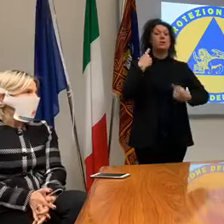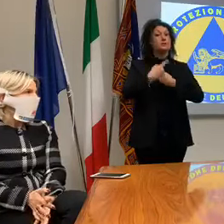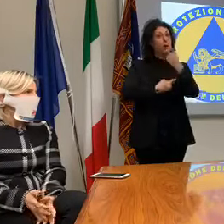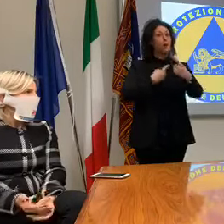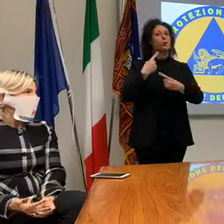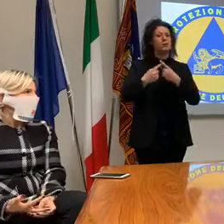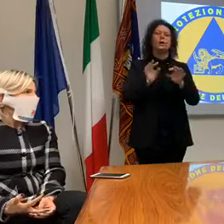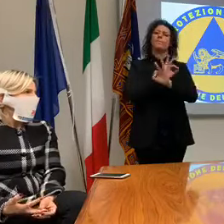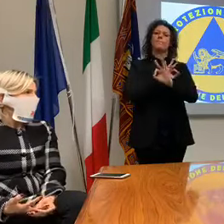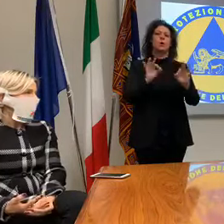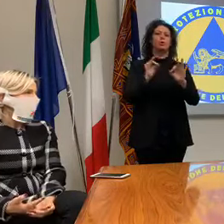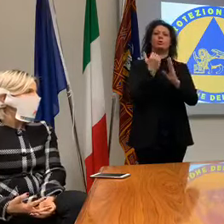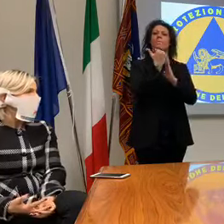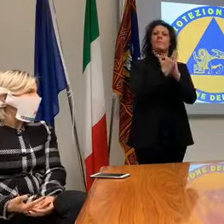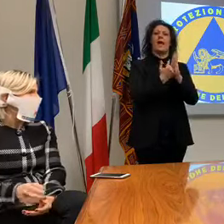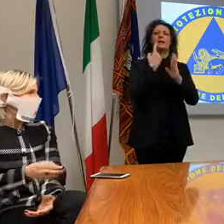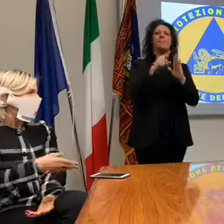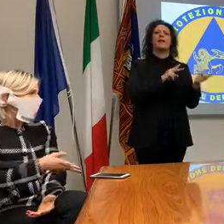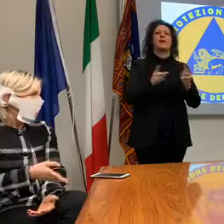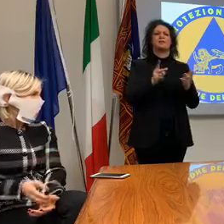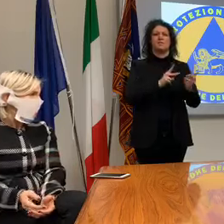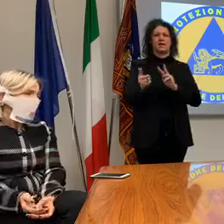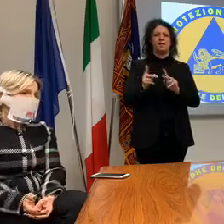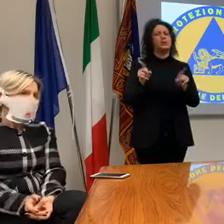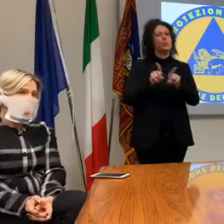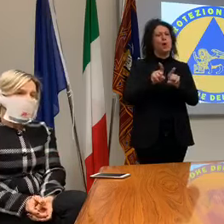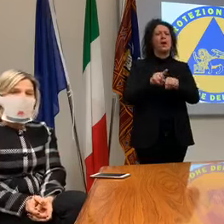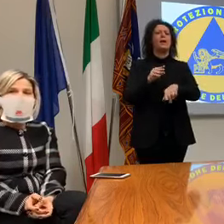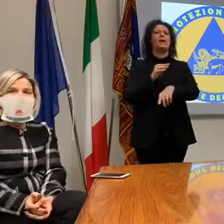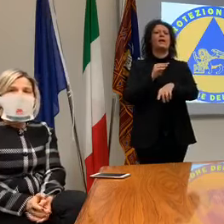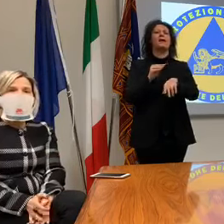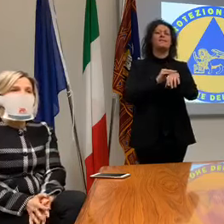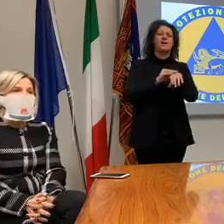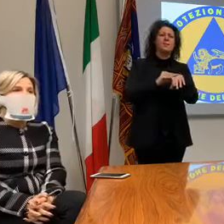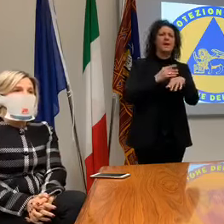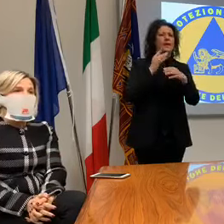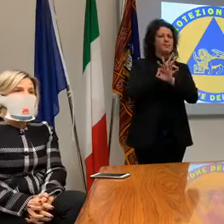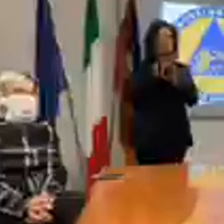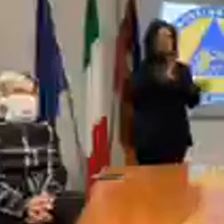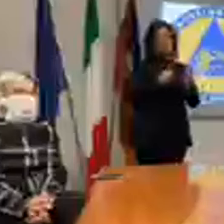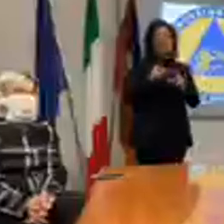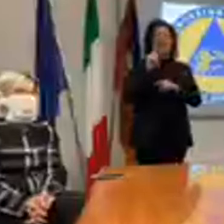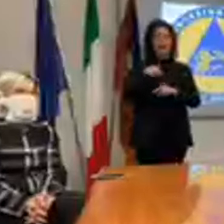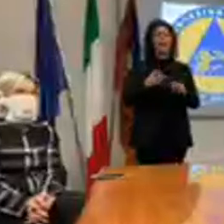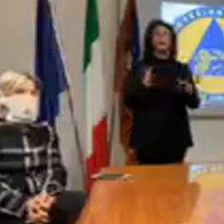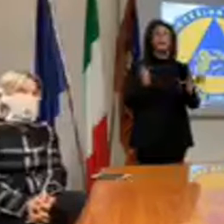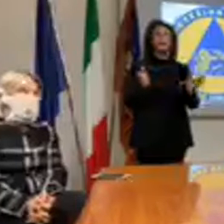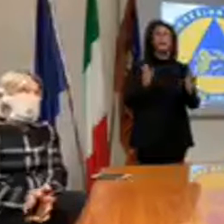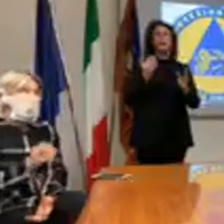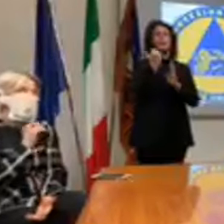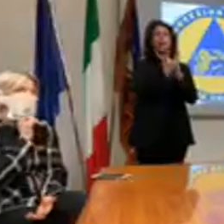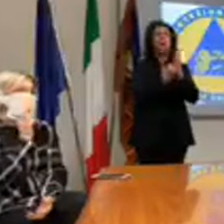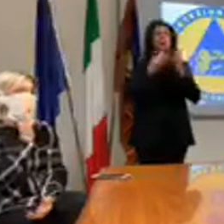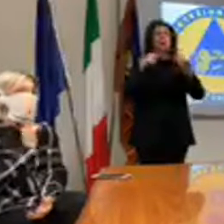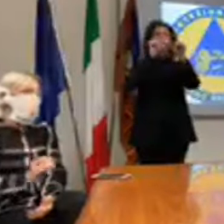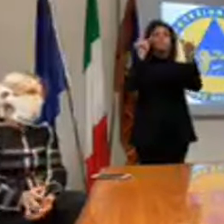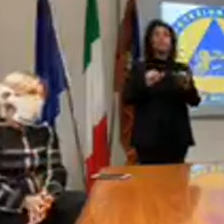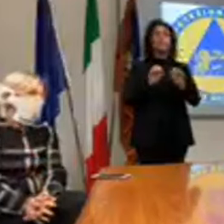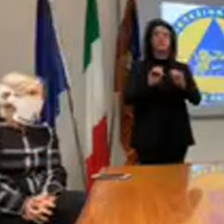fatto per gli infermieri. E anche di formazione, perché abbiamo anche il piano di formazione, perché se la situazione